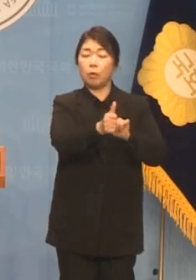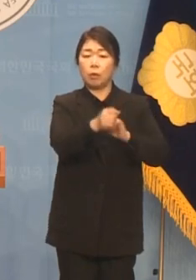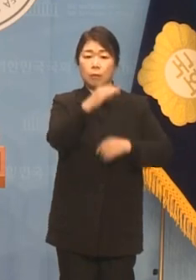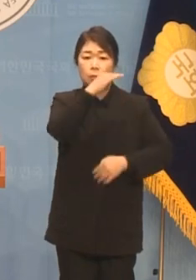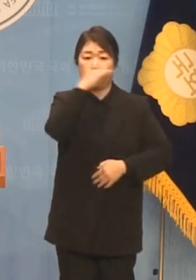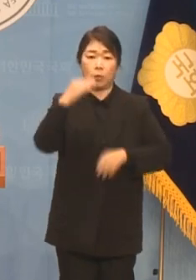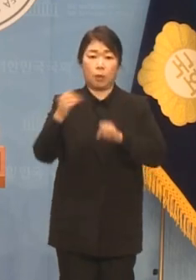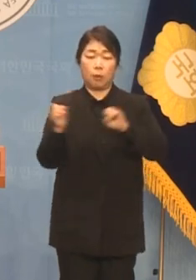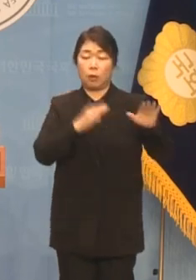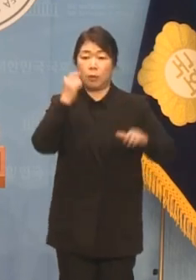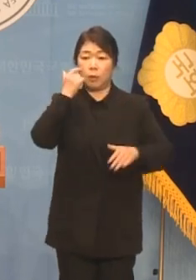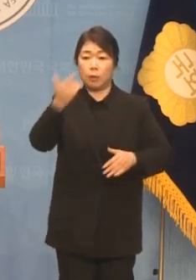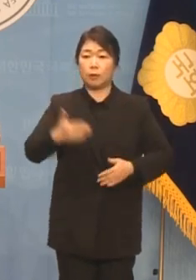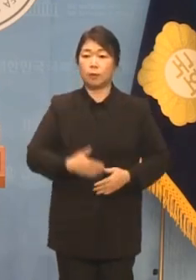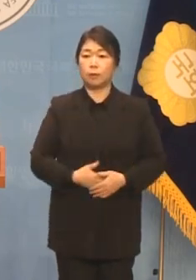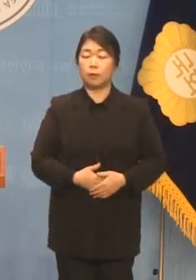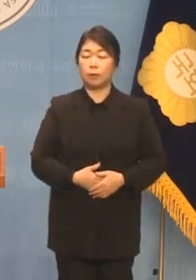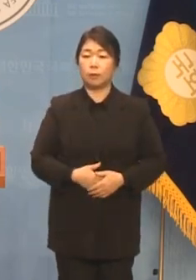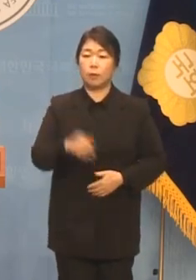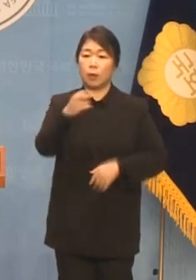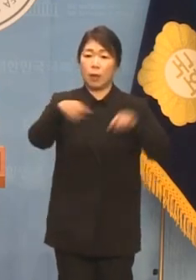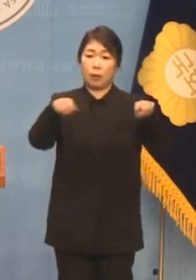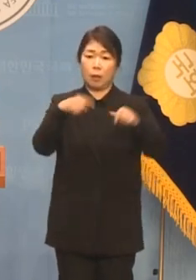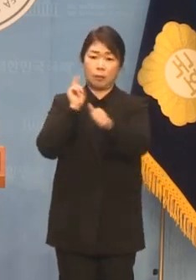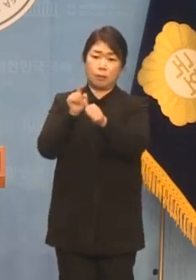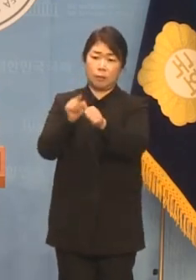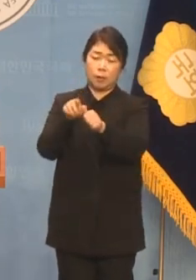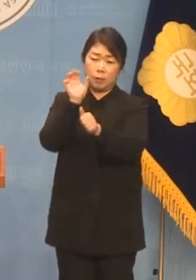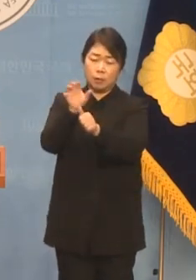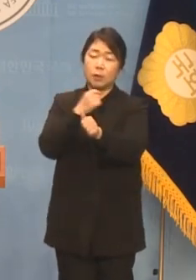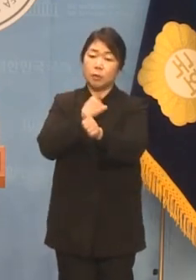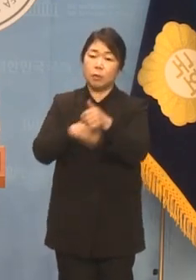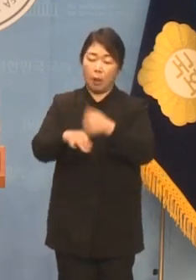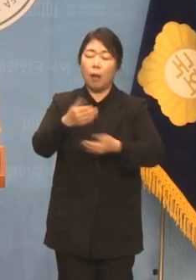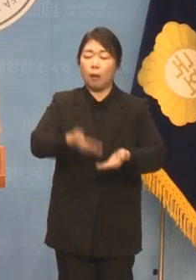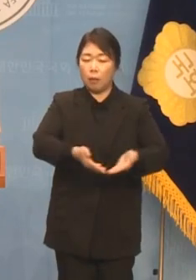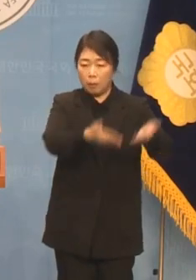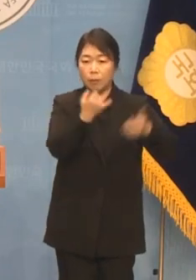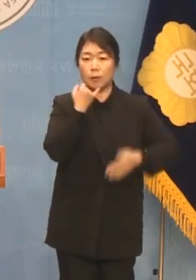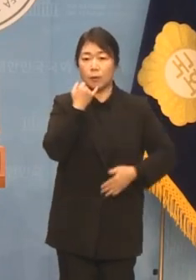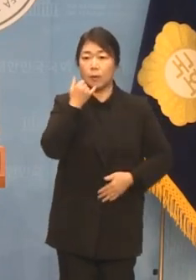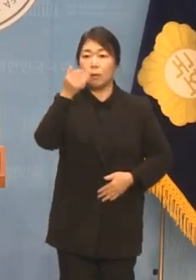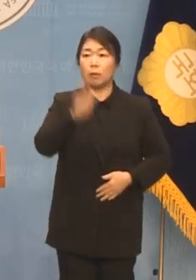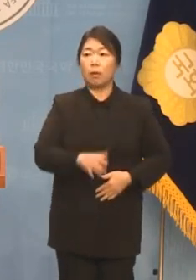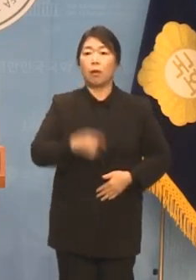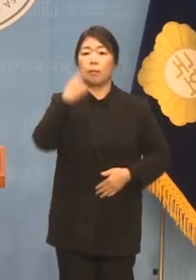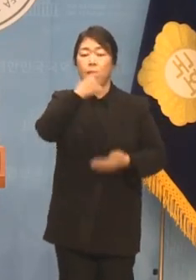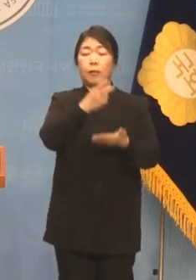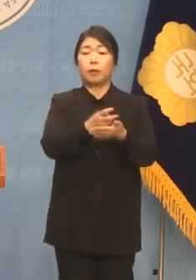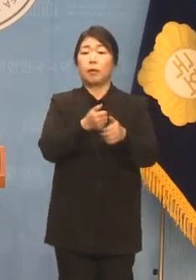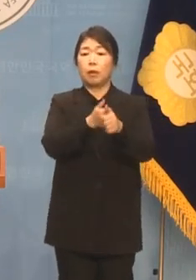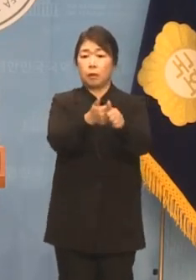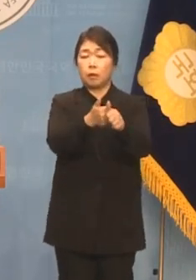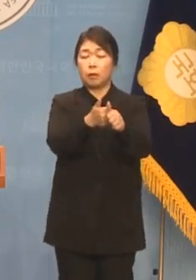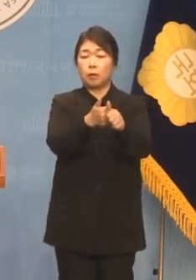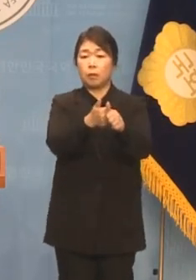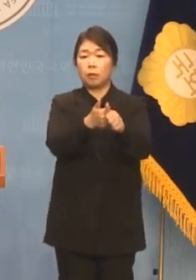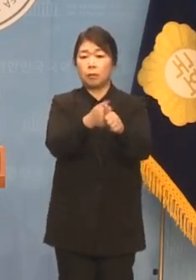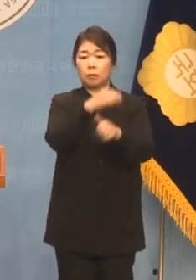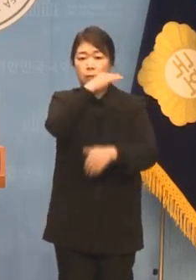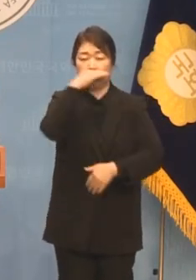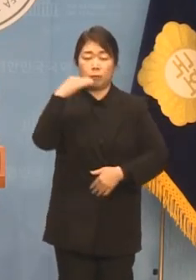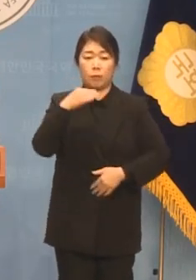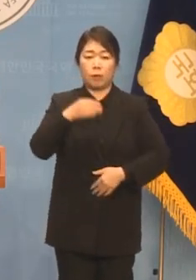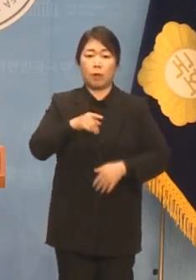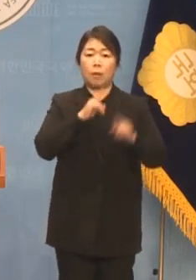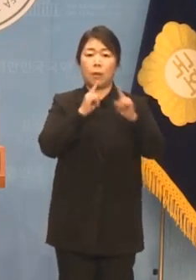하였습니까 야당을 비난하고 싶으면 하십시오 하지만 합리적인 논거와 품격 있는 언어로